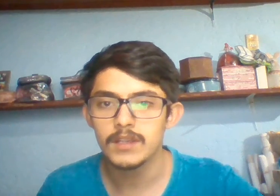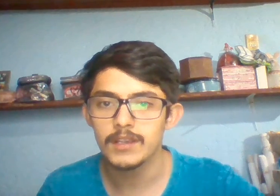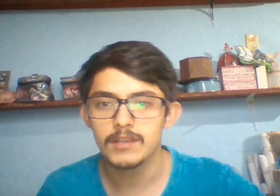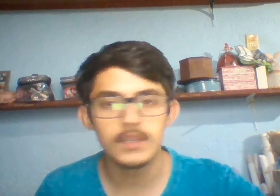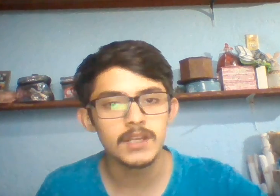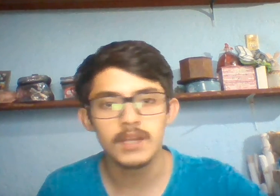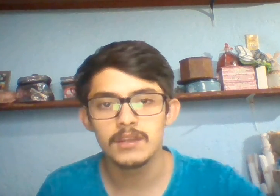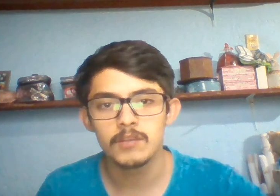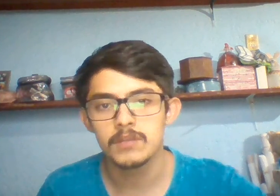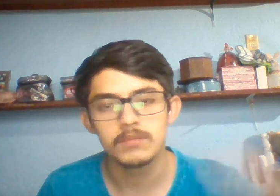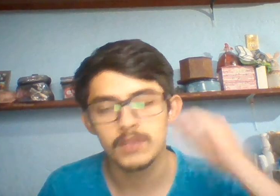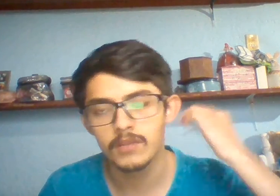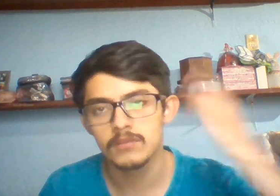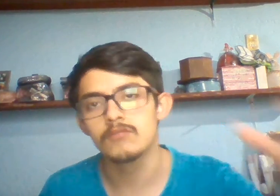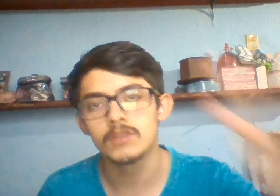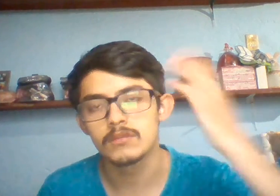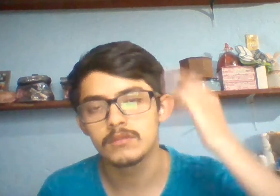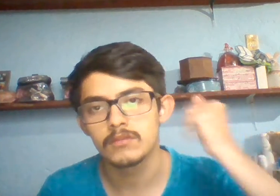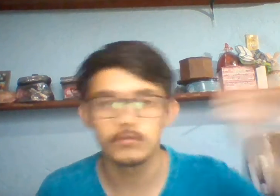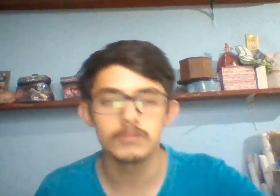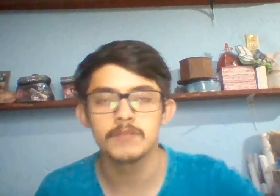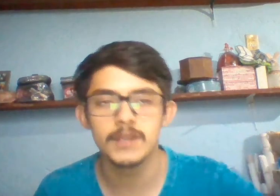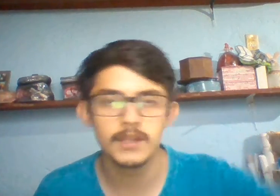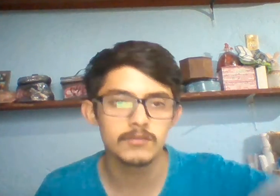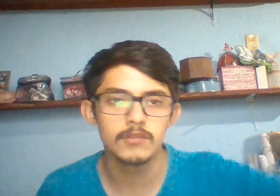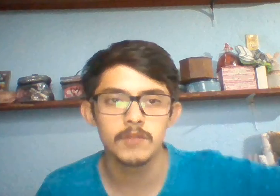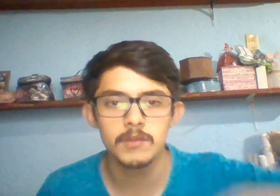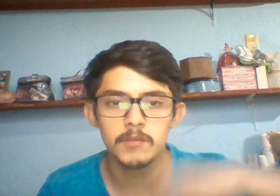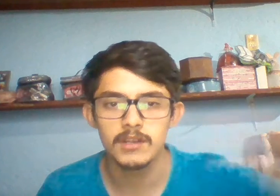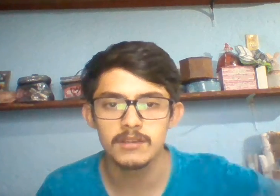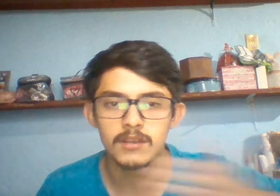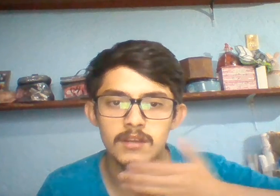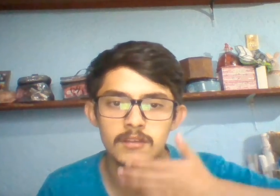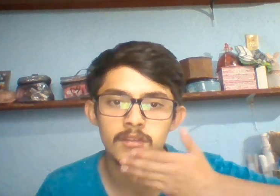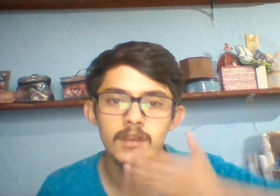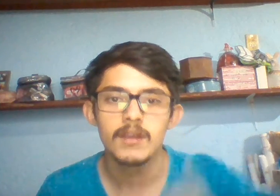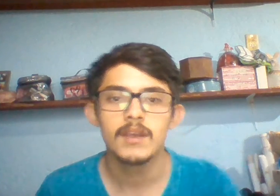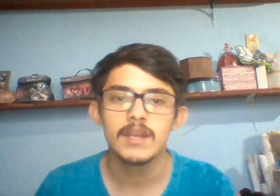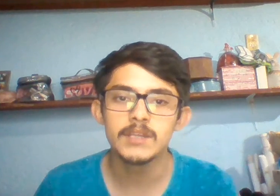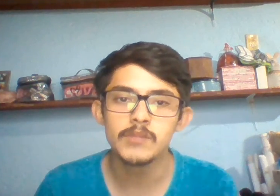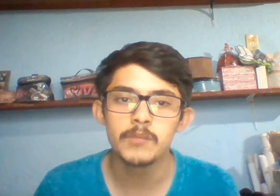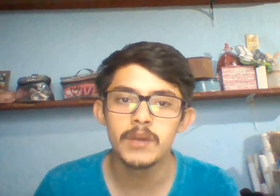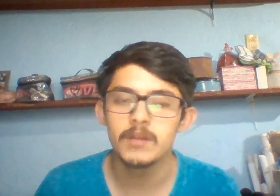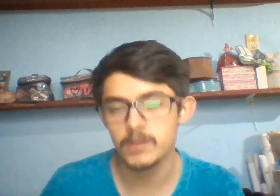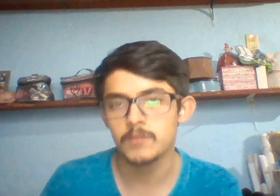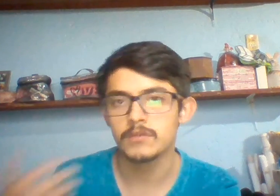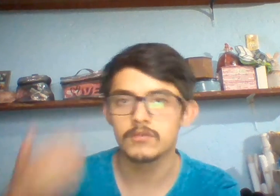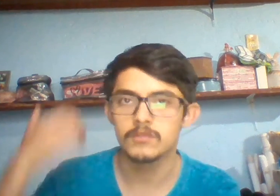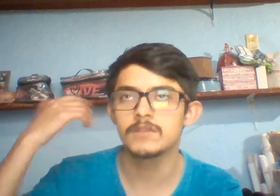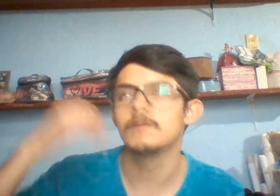Entonces, sí, ya después, pues ellos, bueno, tú los manejas, tú los mueves para tener esos. Y también para, por ejemplo, los coches nuevos